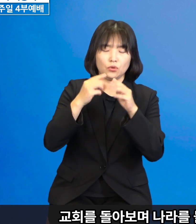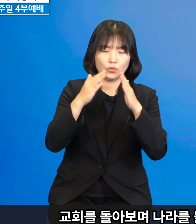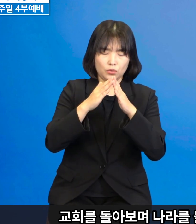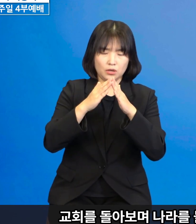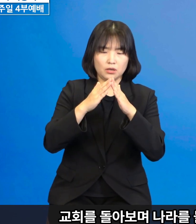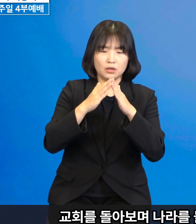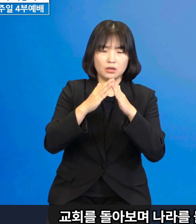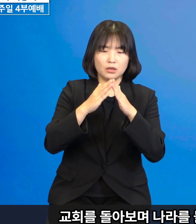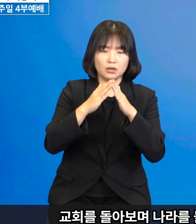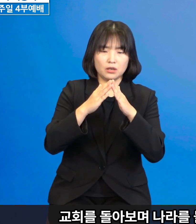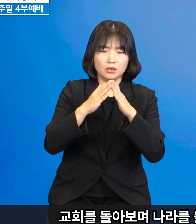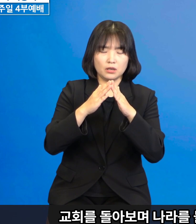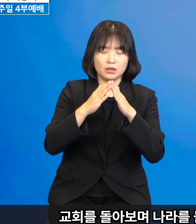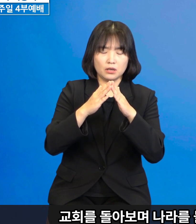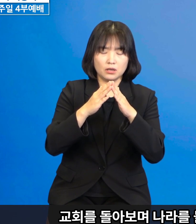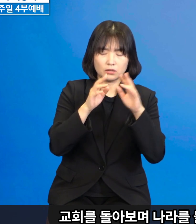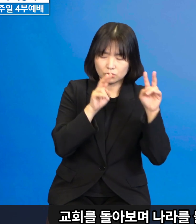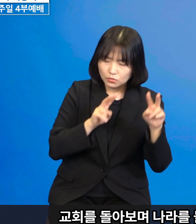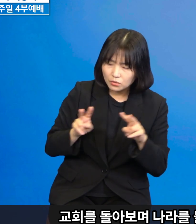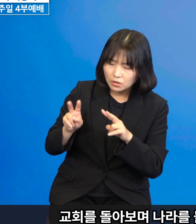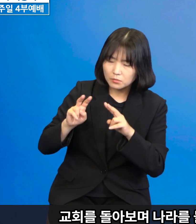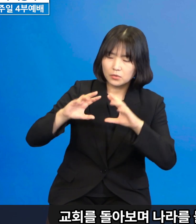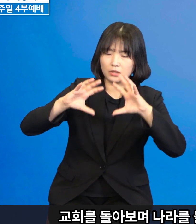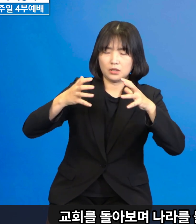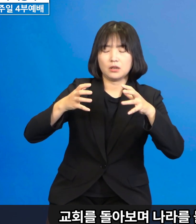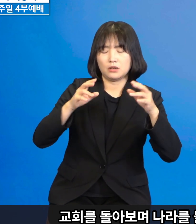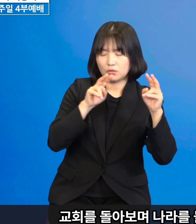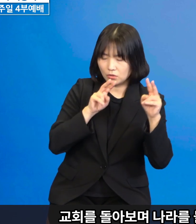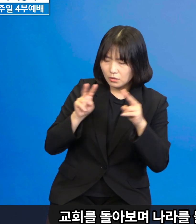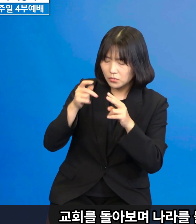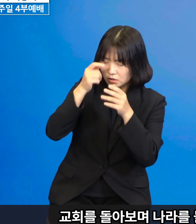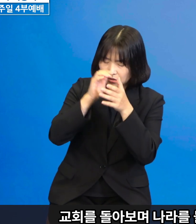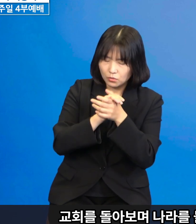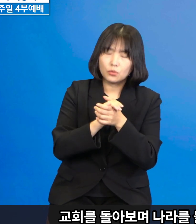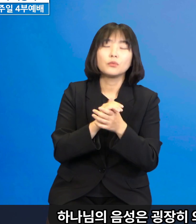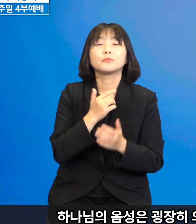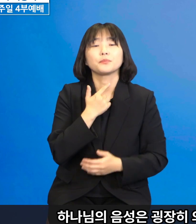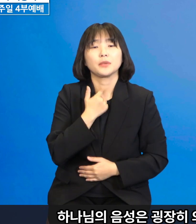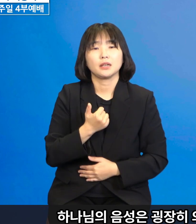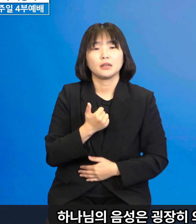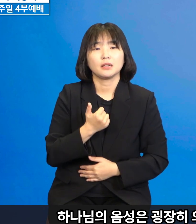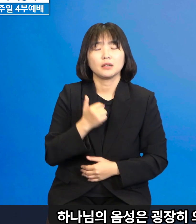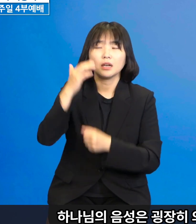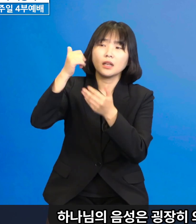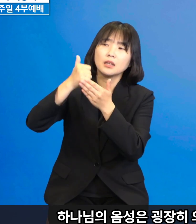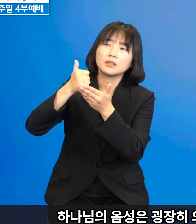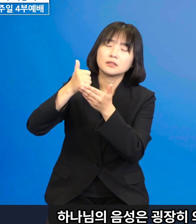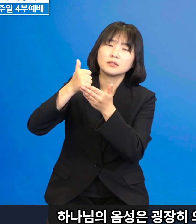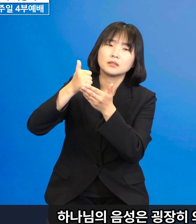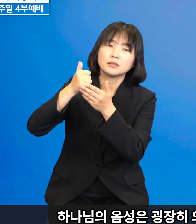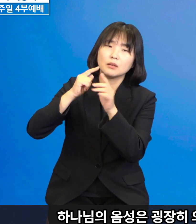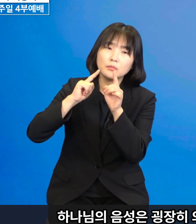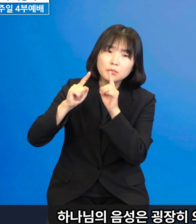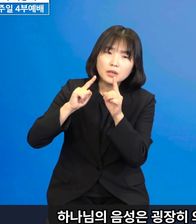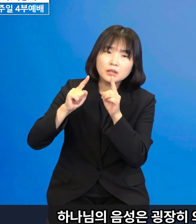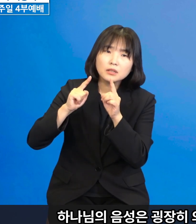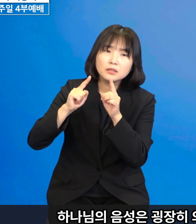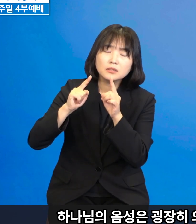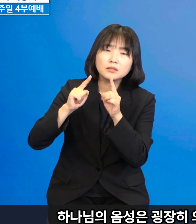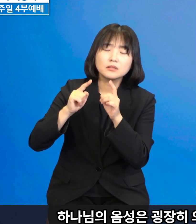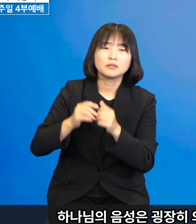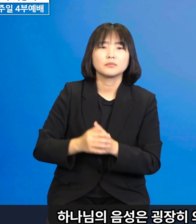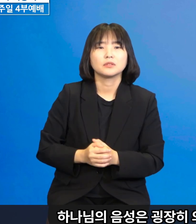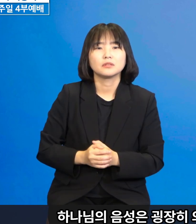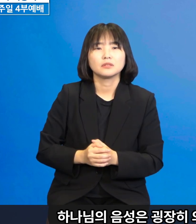돌아보며 나라를 돌아보며 기도하게 되었습니다. 하나님의 음성은 굉장히 의외의